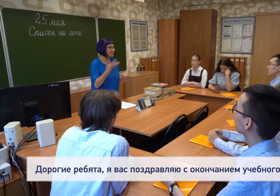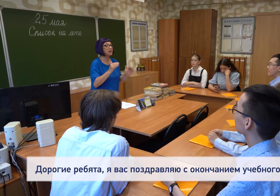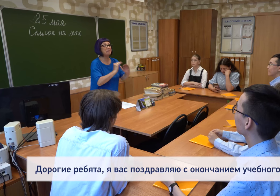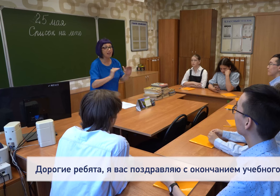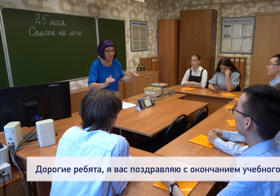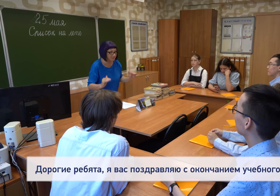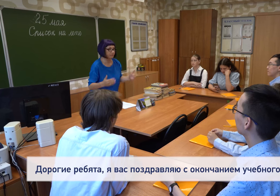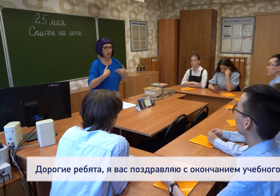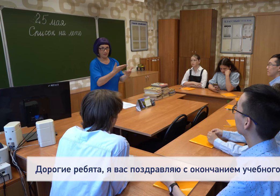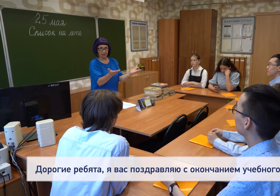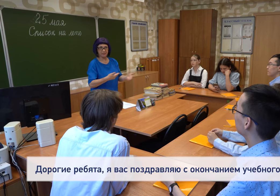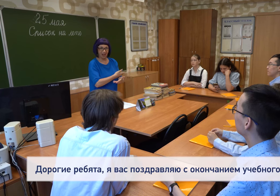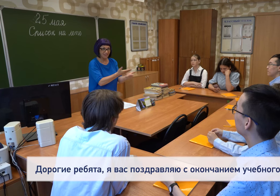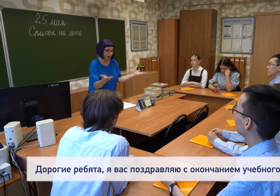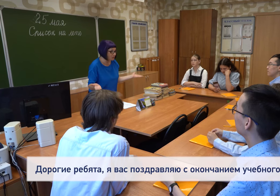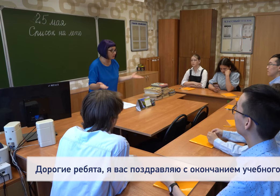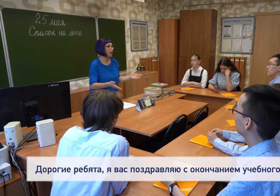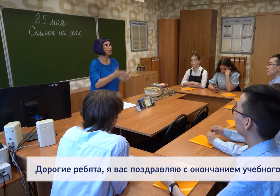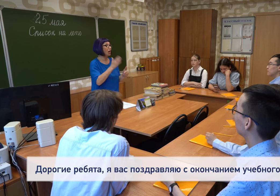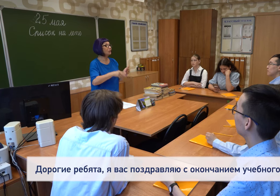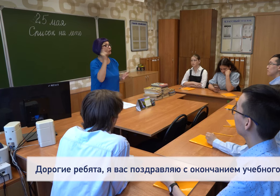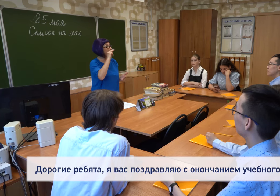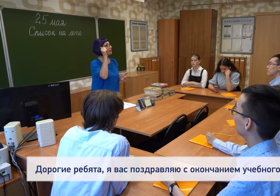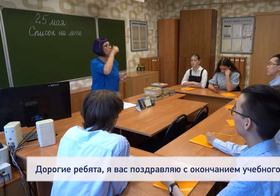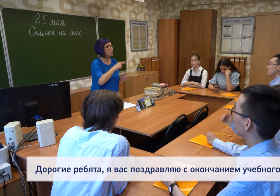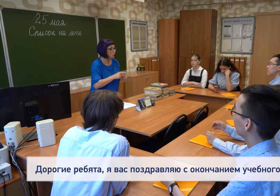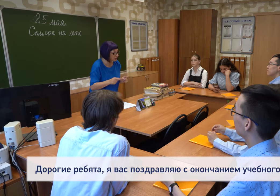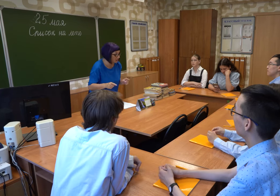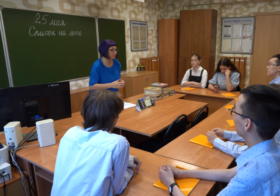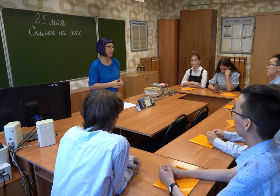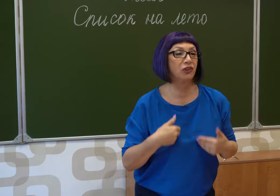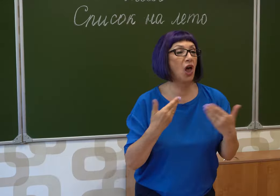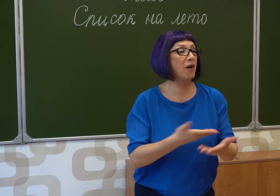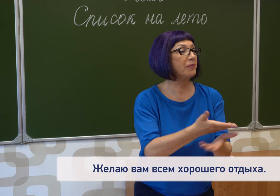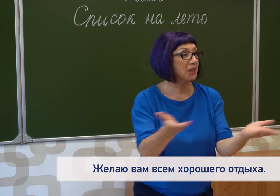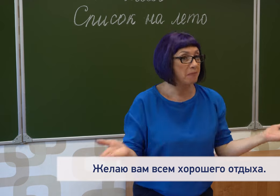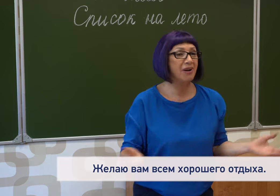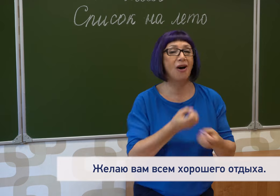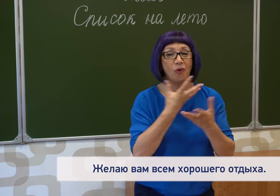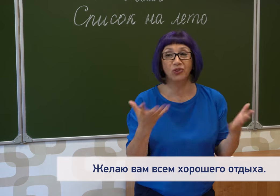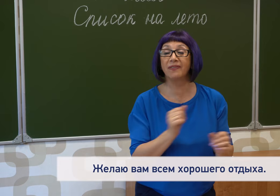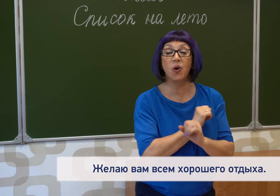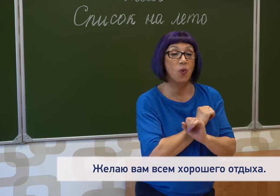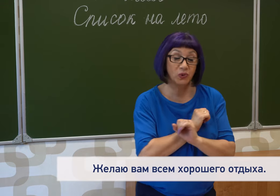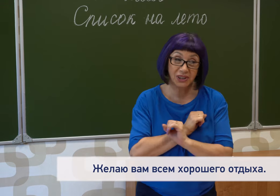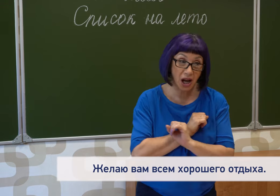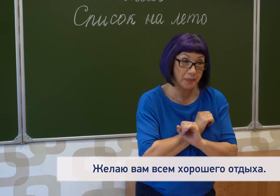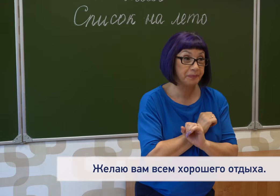Дорогие ребята, я вас поздравляю с окончанием учебного года. Желаю вам всем хорошего отдыха.